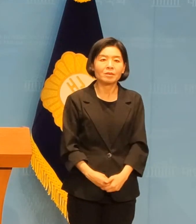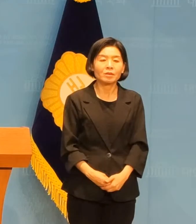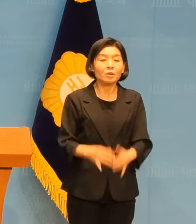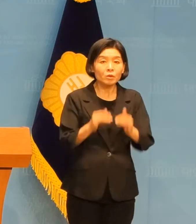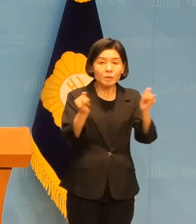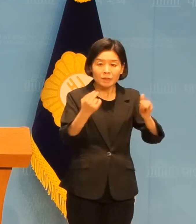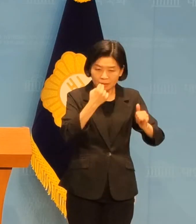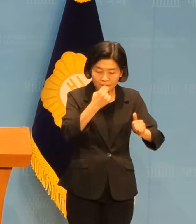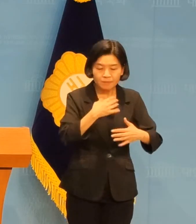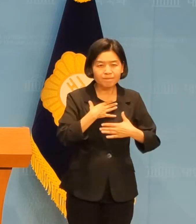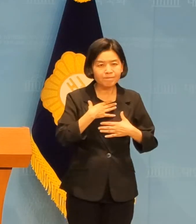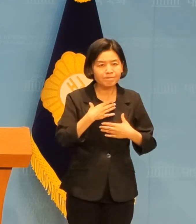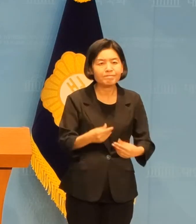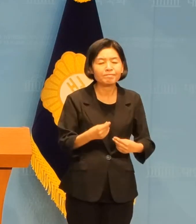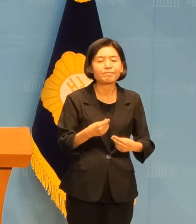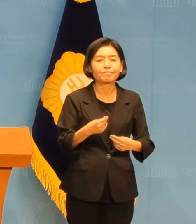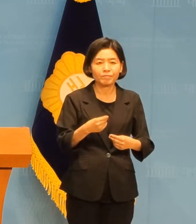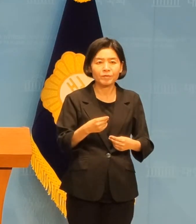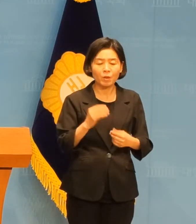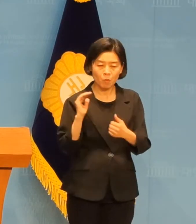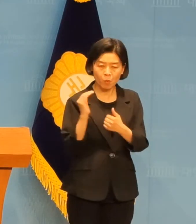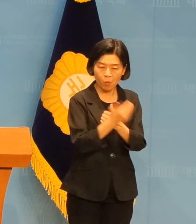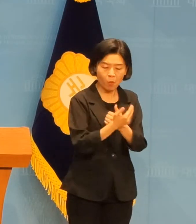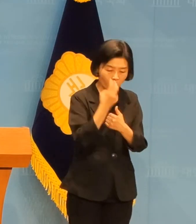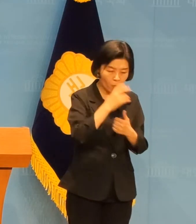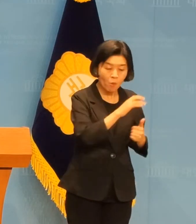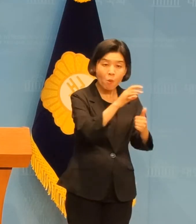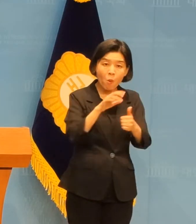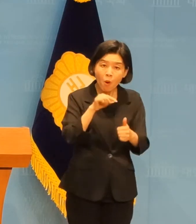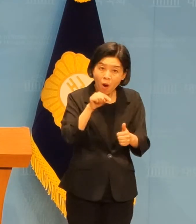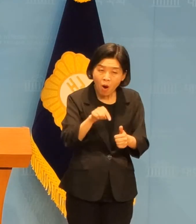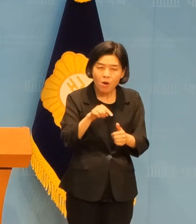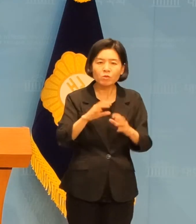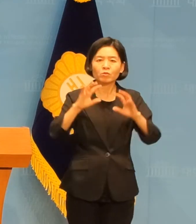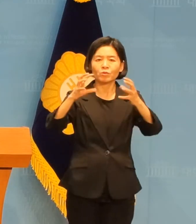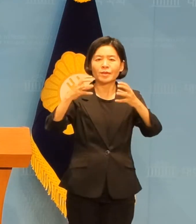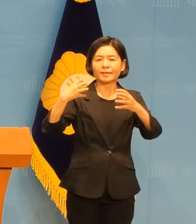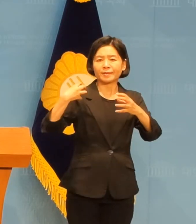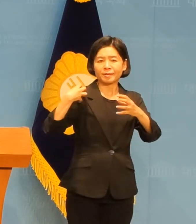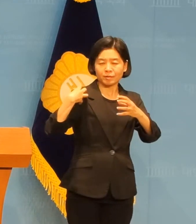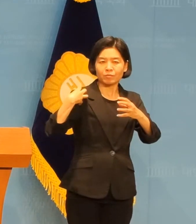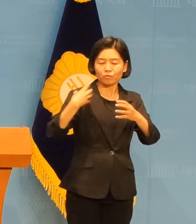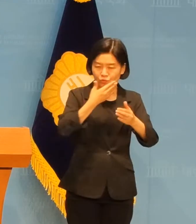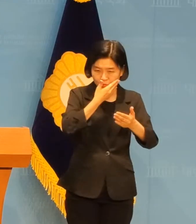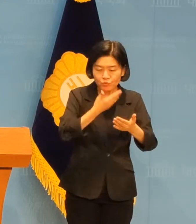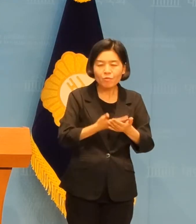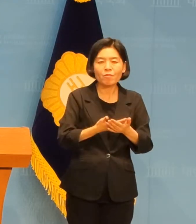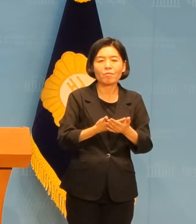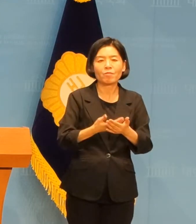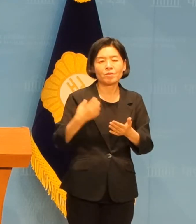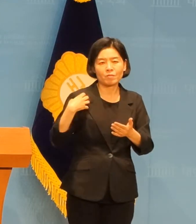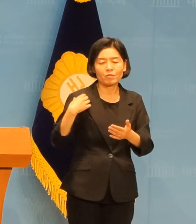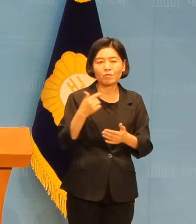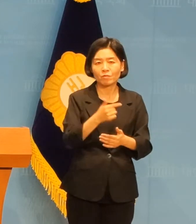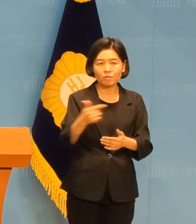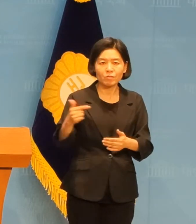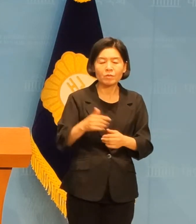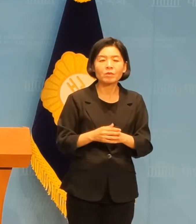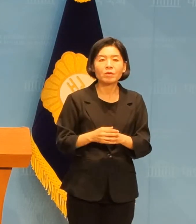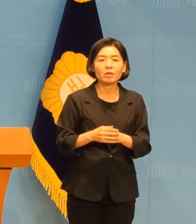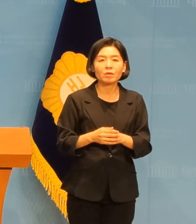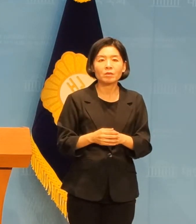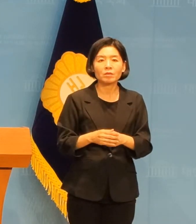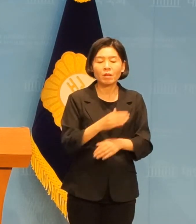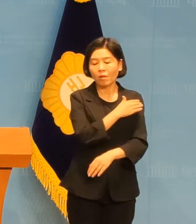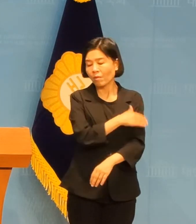국민의 생명과 안전을 보호하는 것이야말로 국가의 가장 큰 책무입니다. 이를